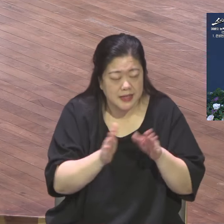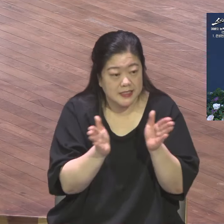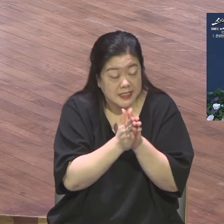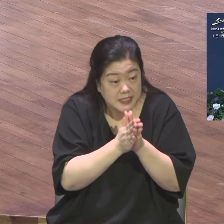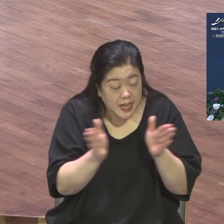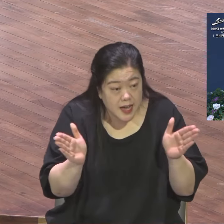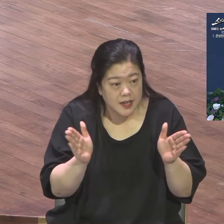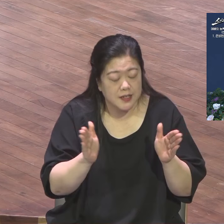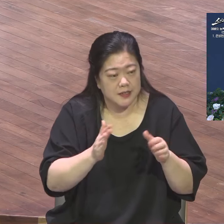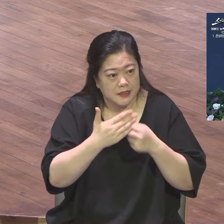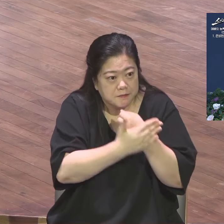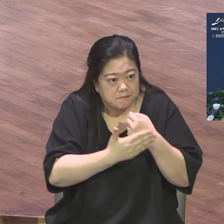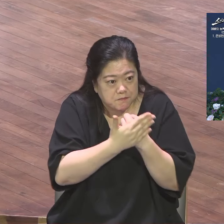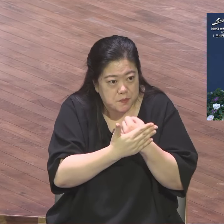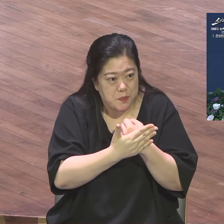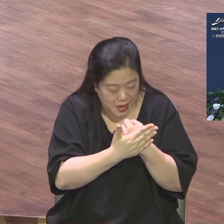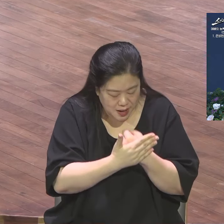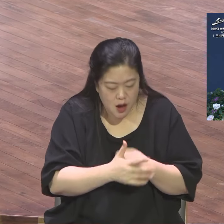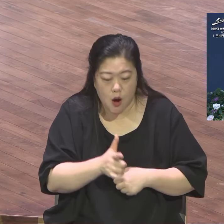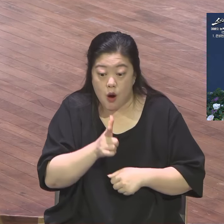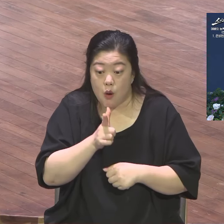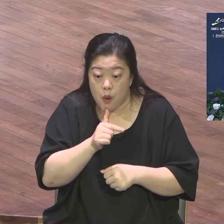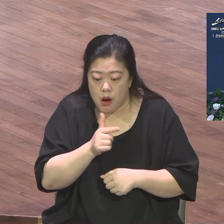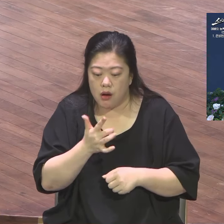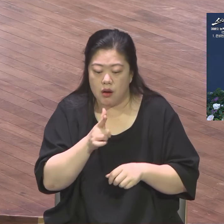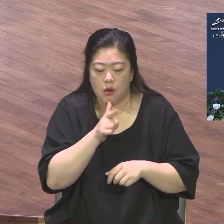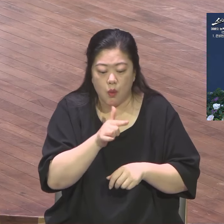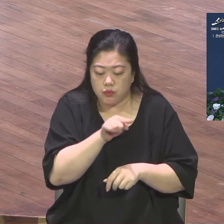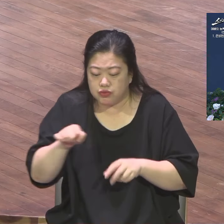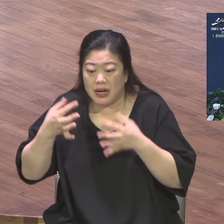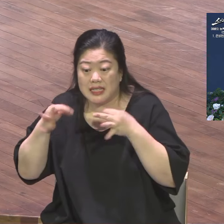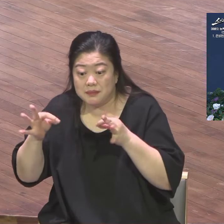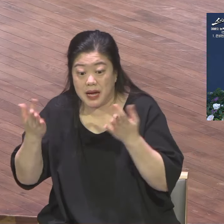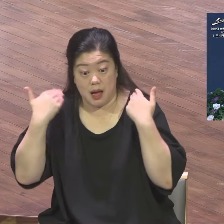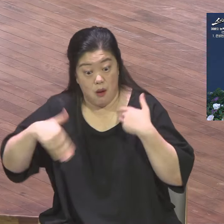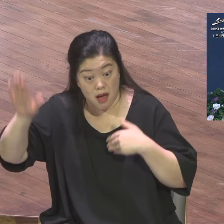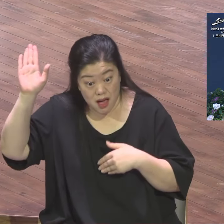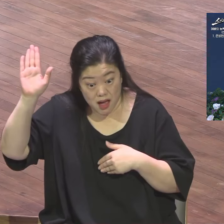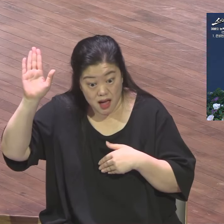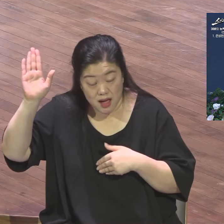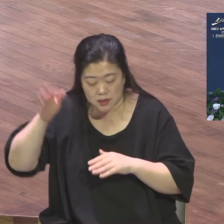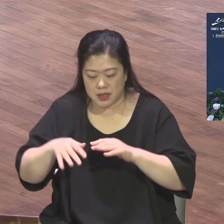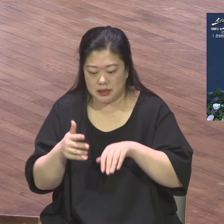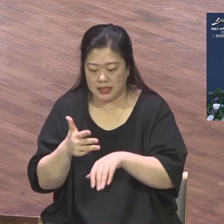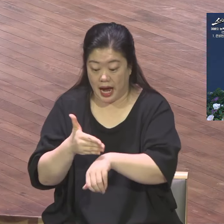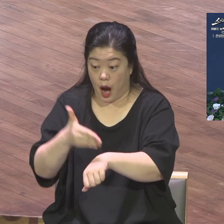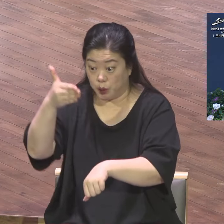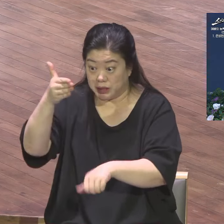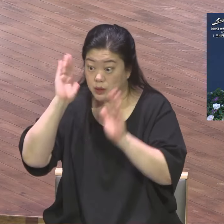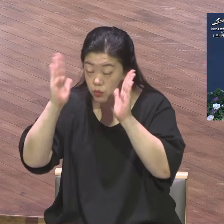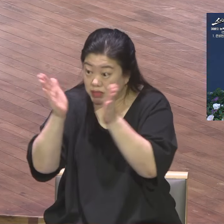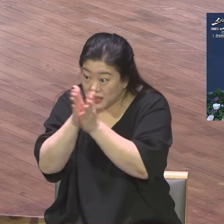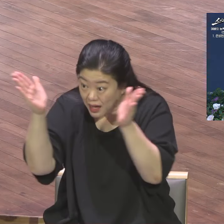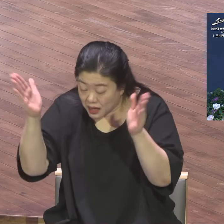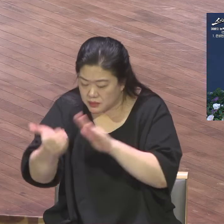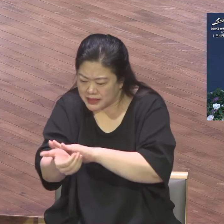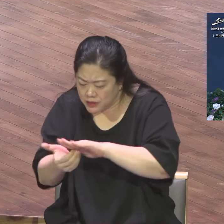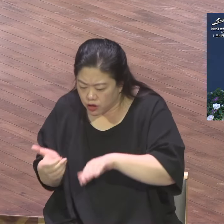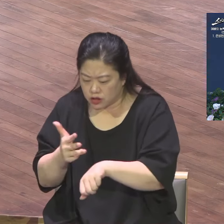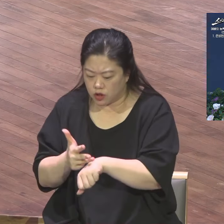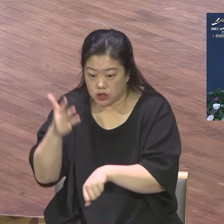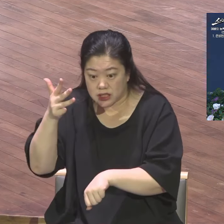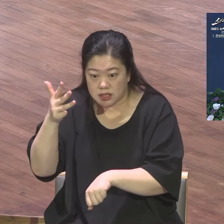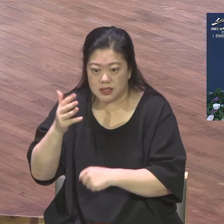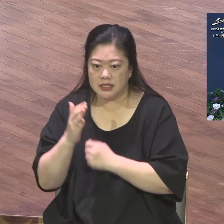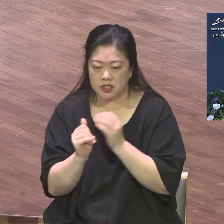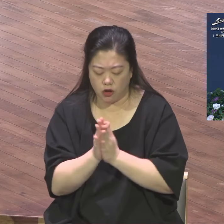가서 공부하기 전에 먼저 하나님 말씀부터 먼저 보고 일어나서 뭐 하나님 말씀부터 세상 사람들과 말하기 전에 하나님 말씀부터 먼저